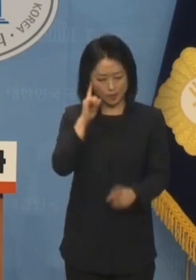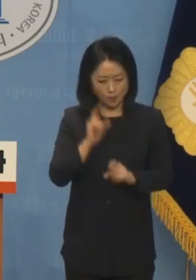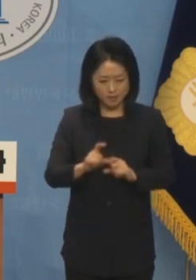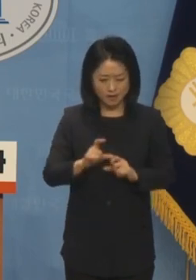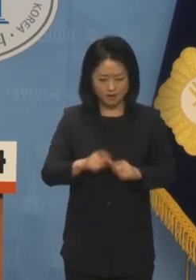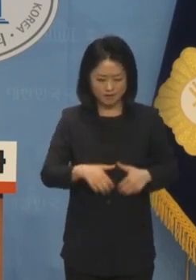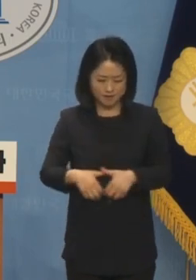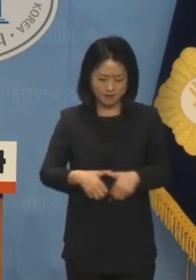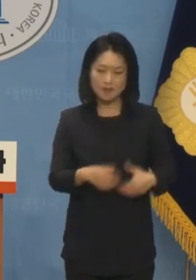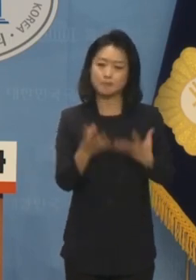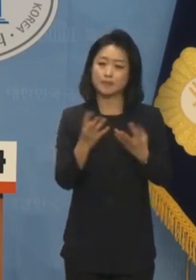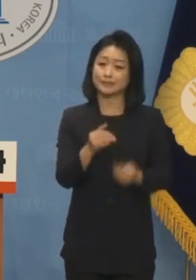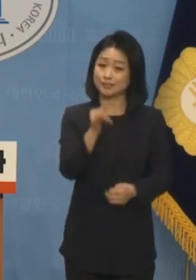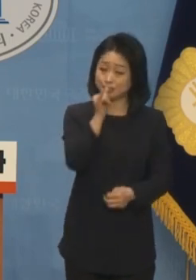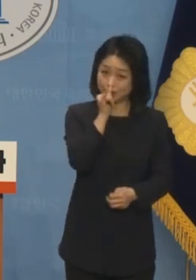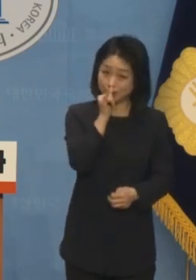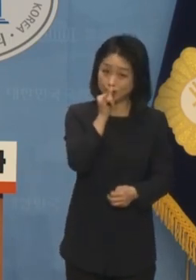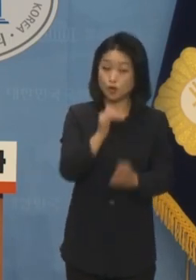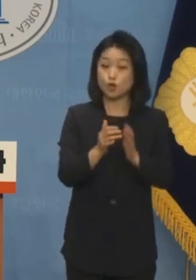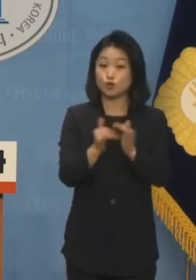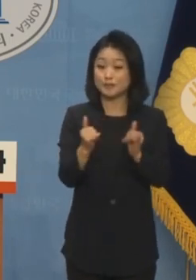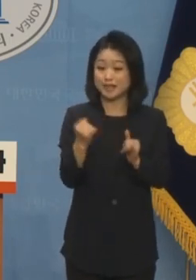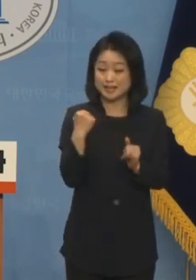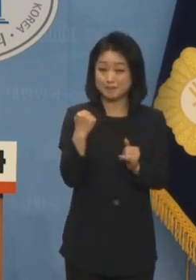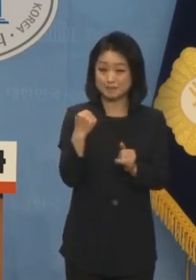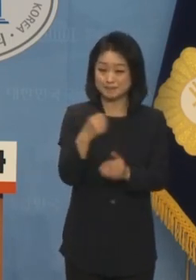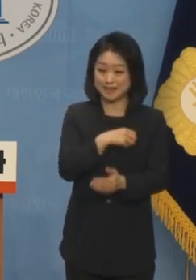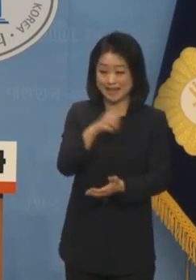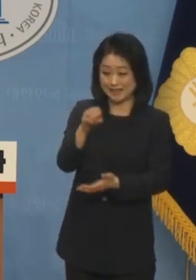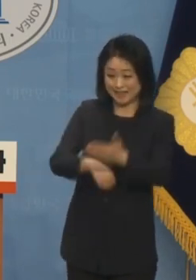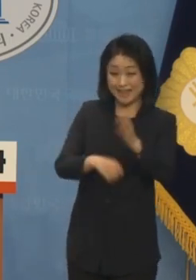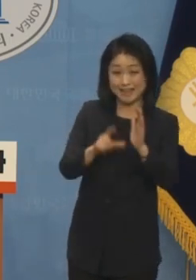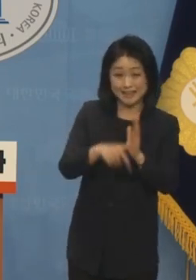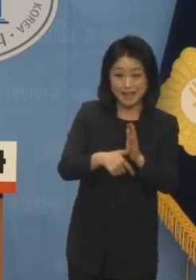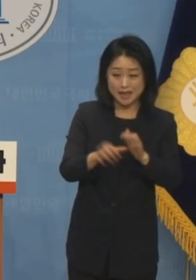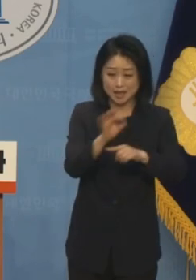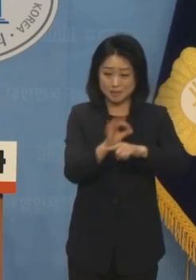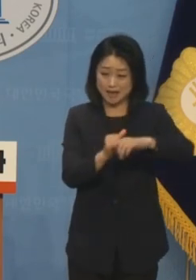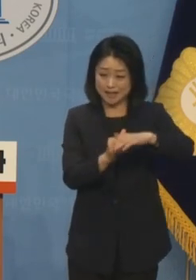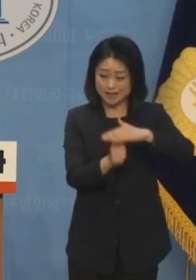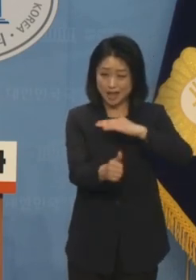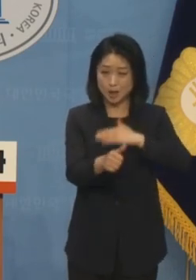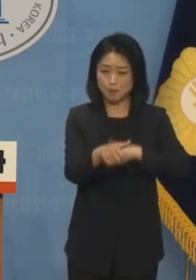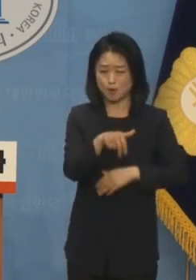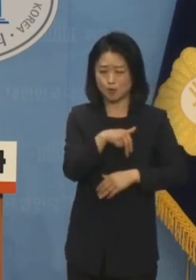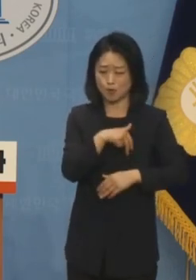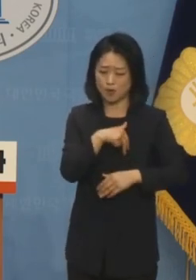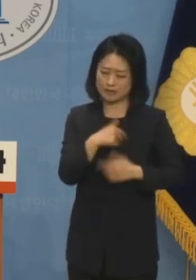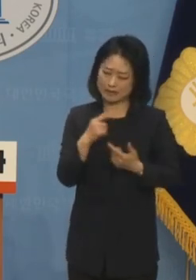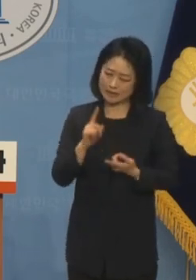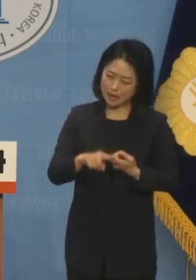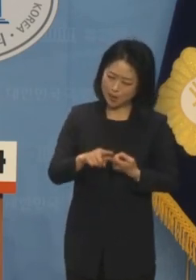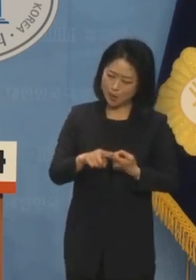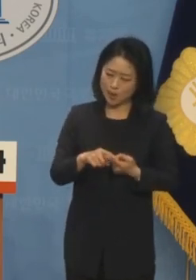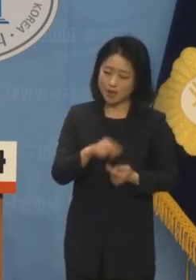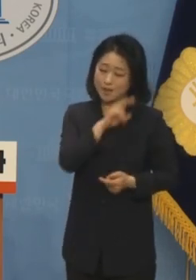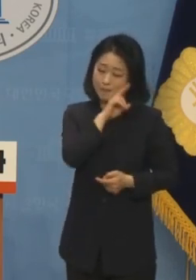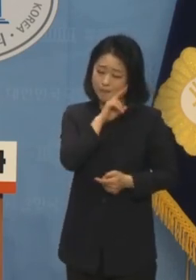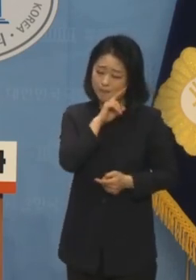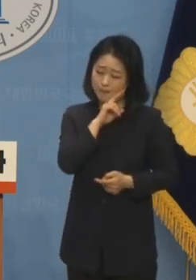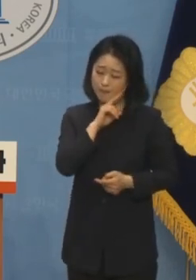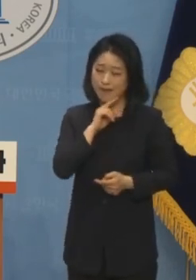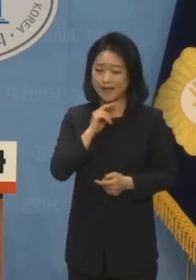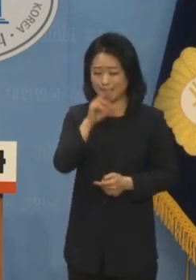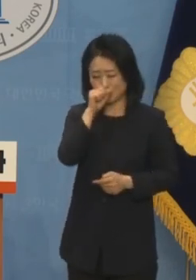없었던 것은 아닙니다. 국민의힘에서 탈당할 때 비례대표 국회의원직을 유지한다면 편안하고 좋은